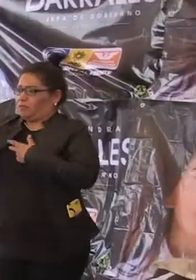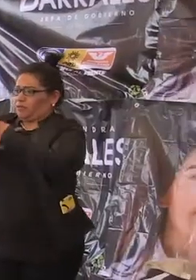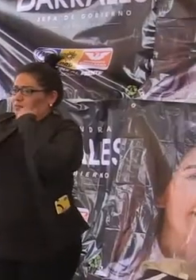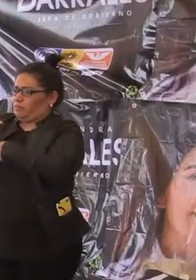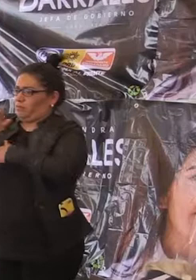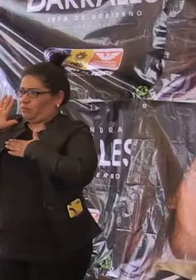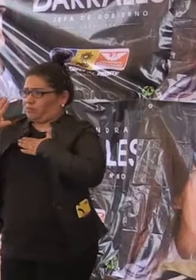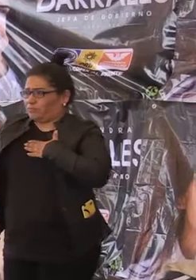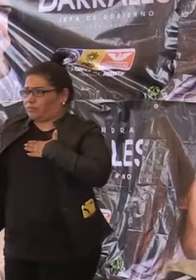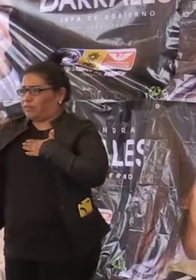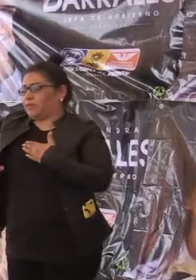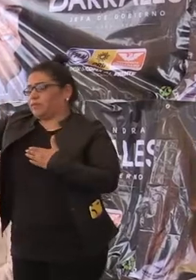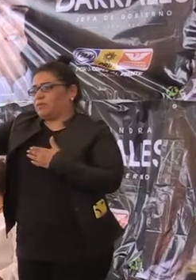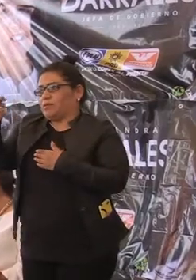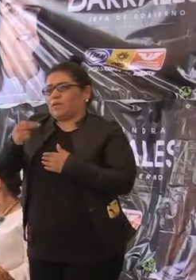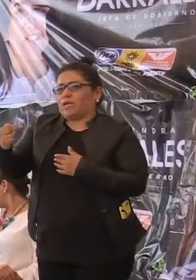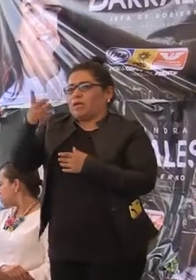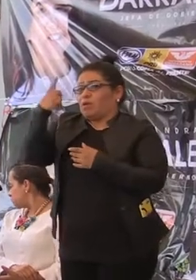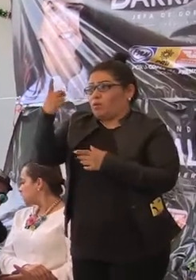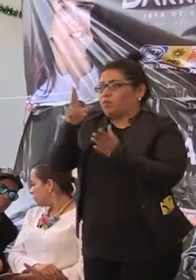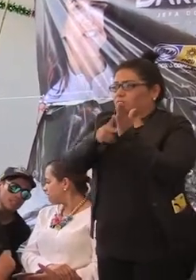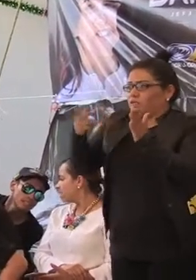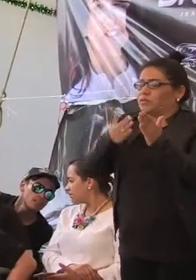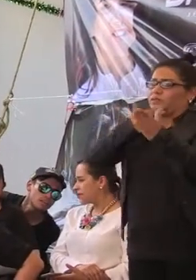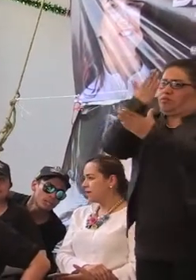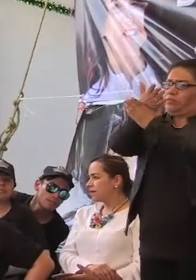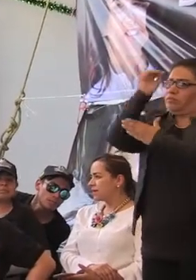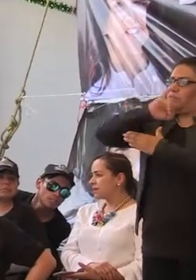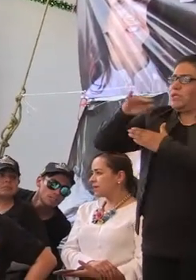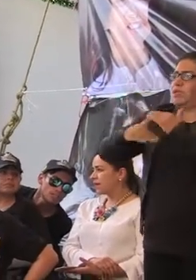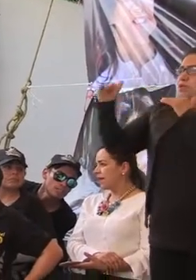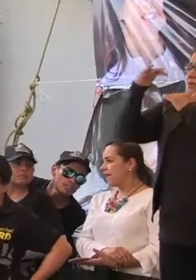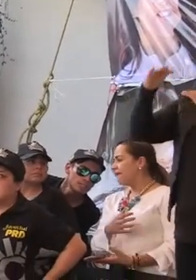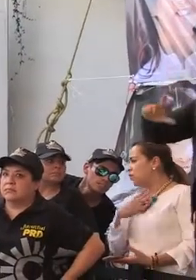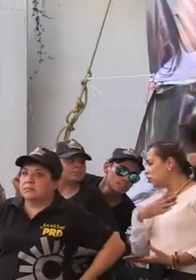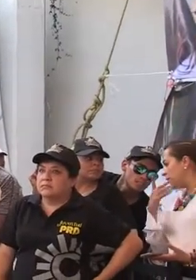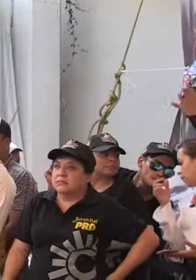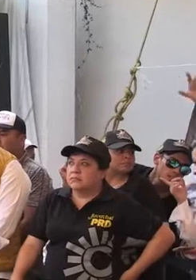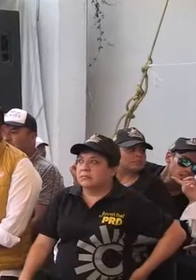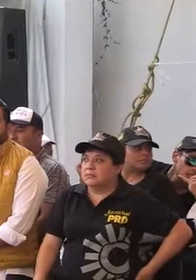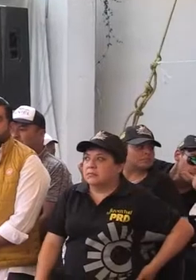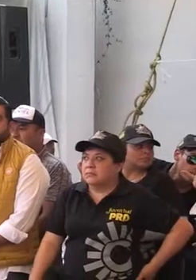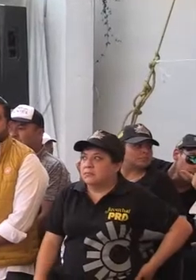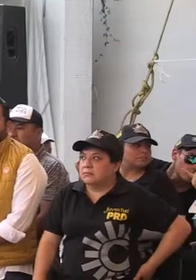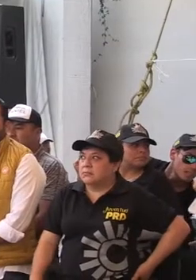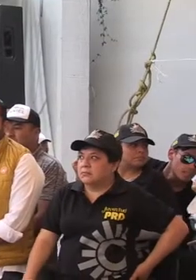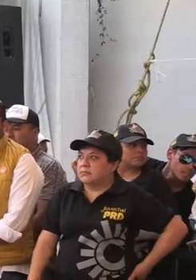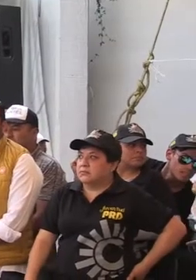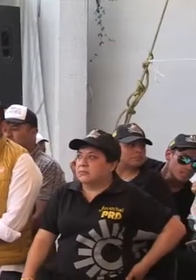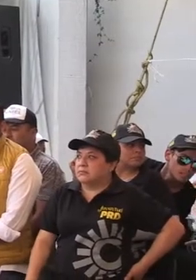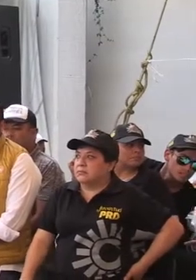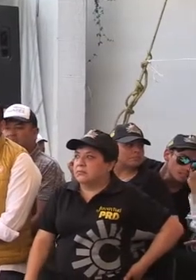a comprometerme con ustedes que una vez que llegue a la jefatura de gobierno con su apoyo, vamos a